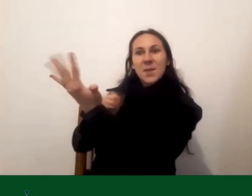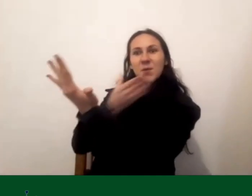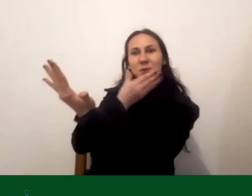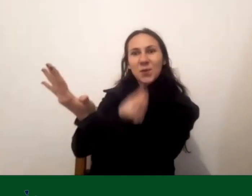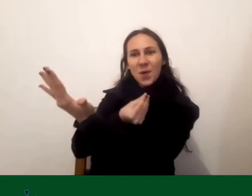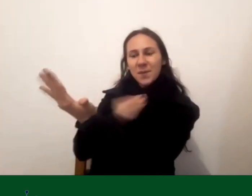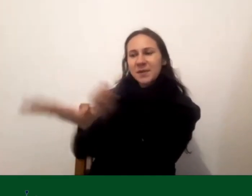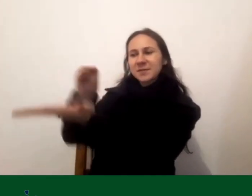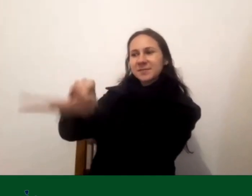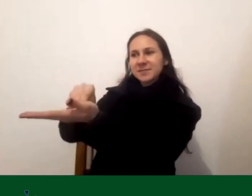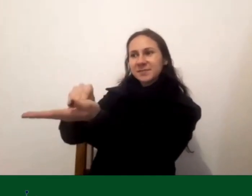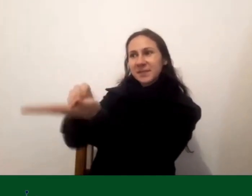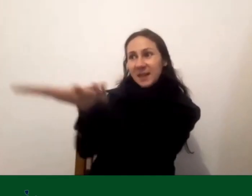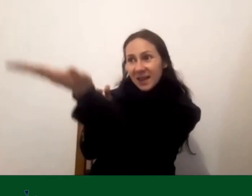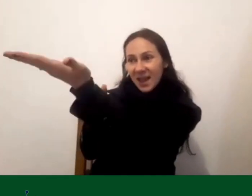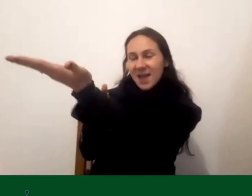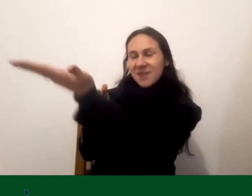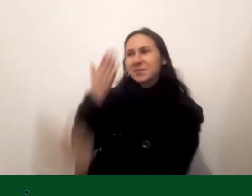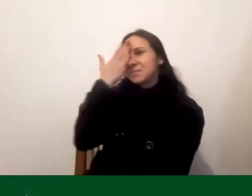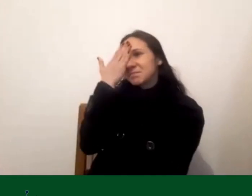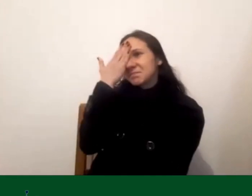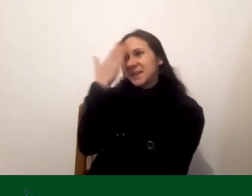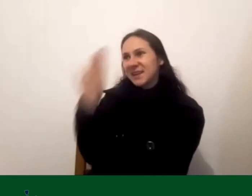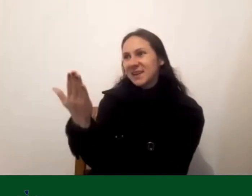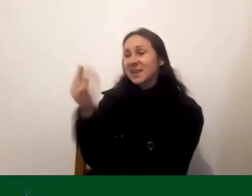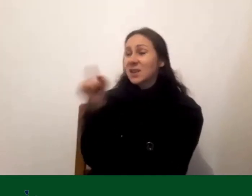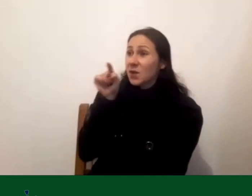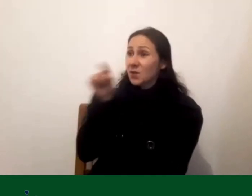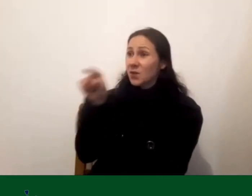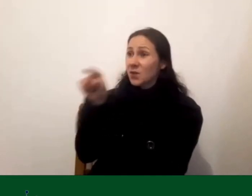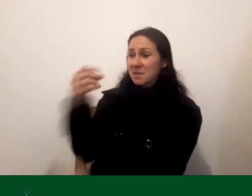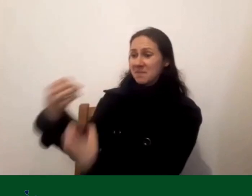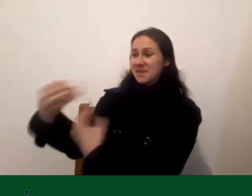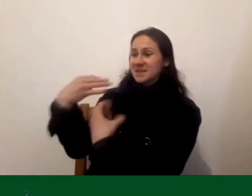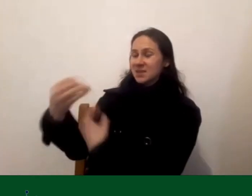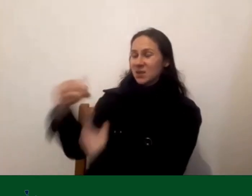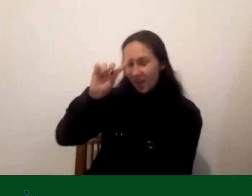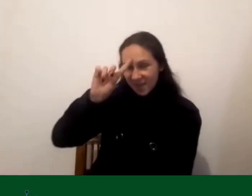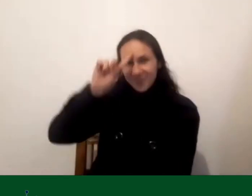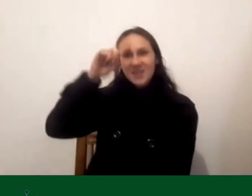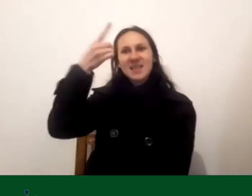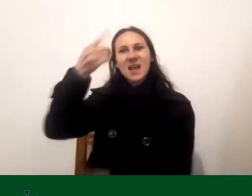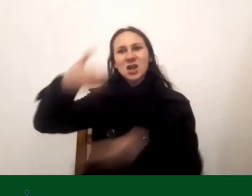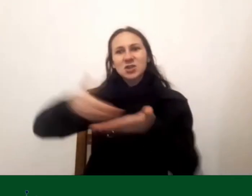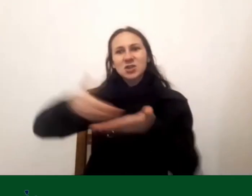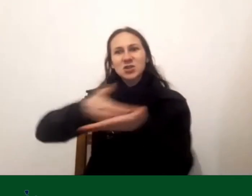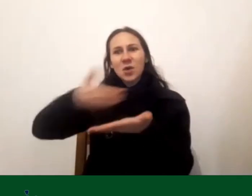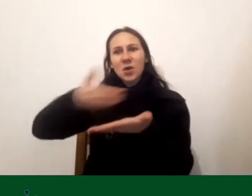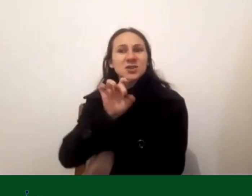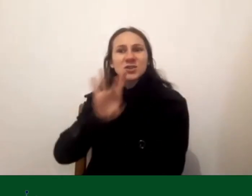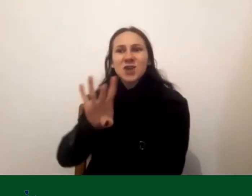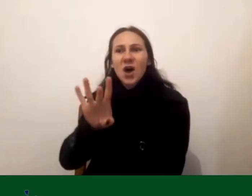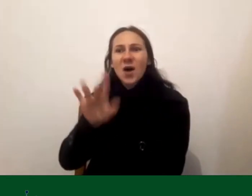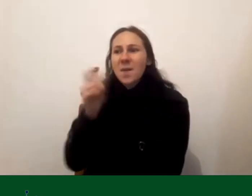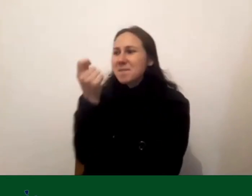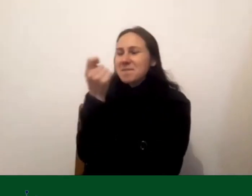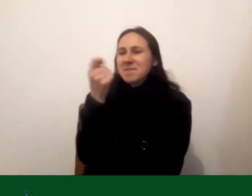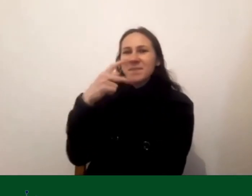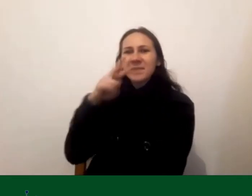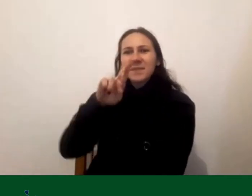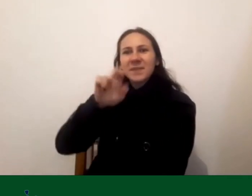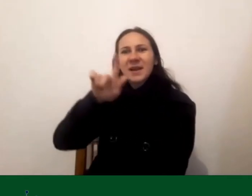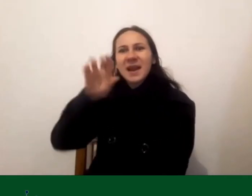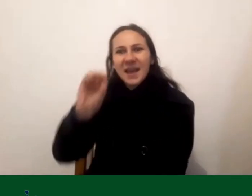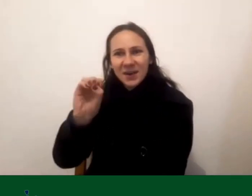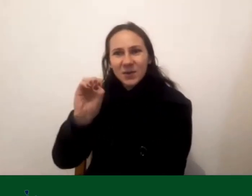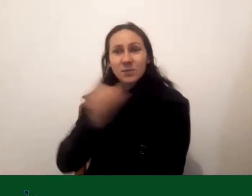disse: Muito obrigada, você me ensinou a inventar uma sopa só com um prego. Aí ele